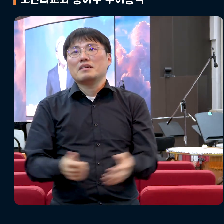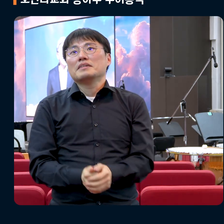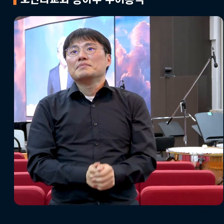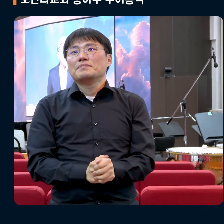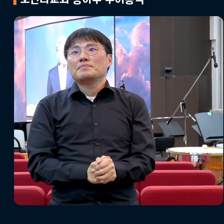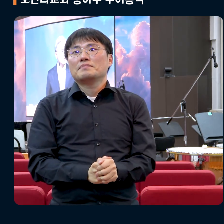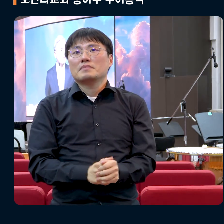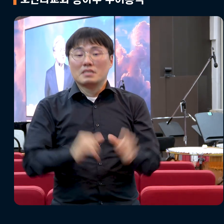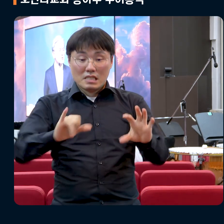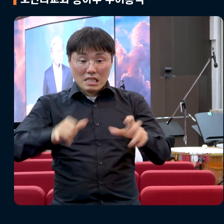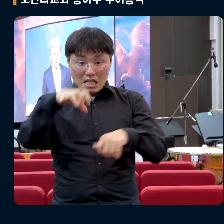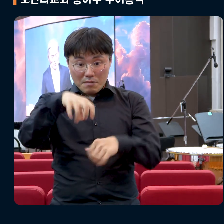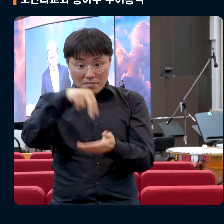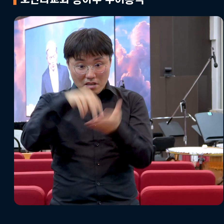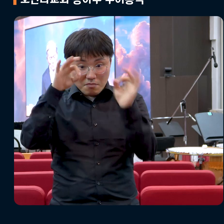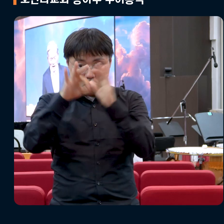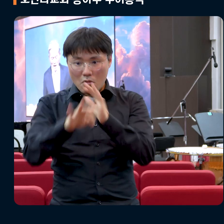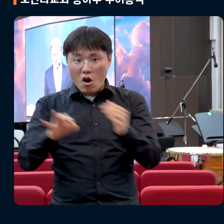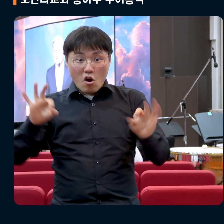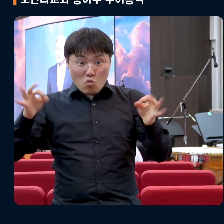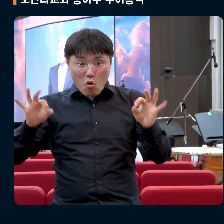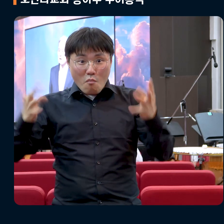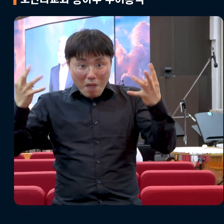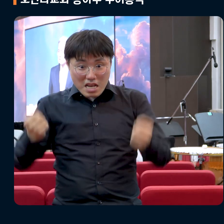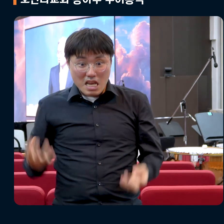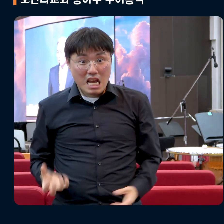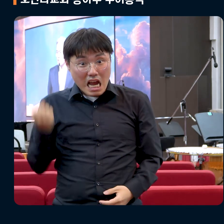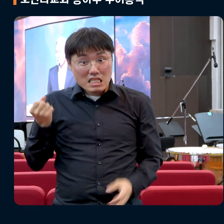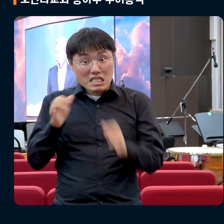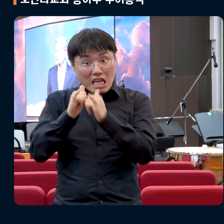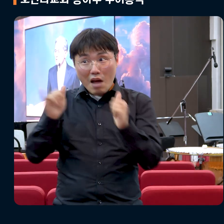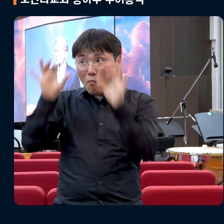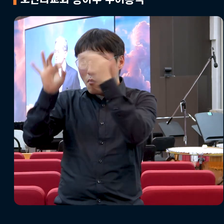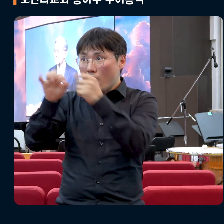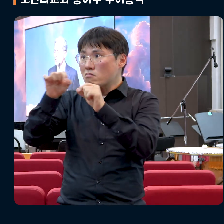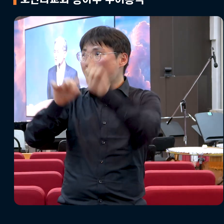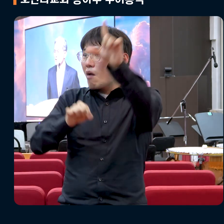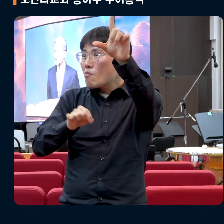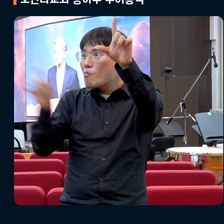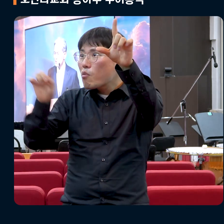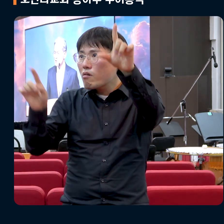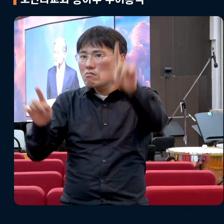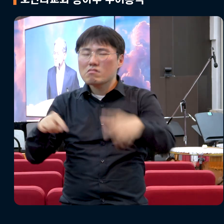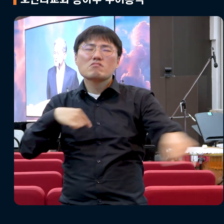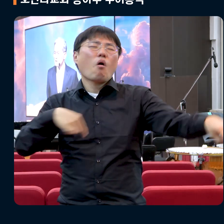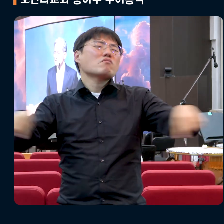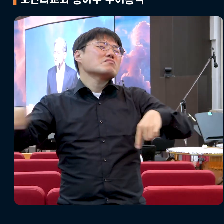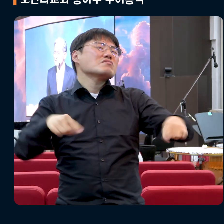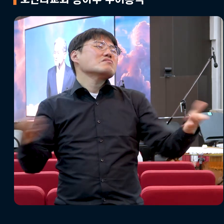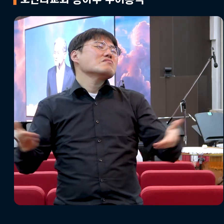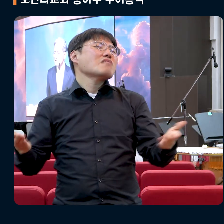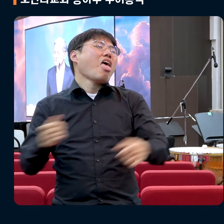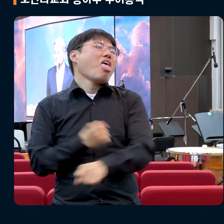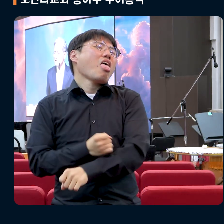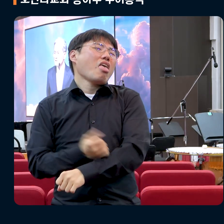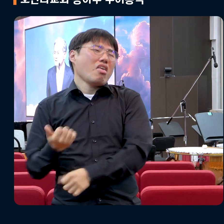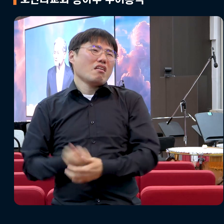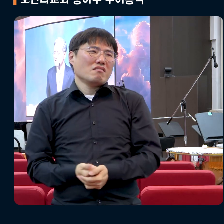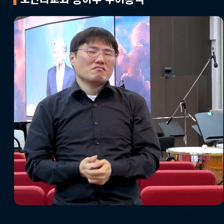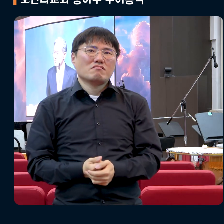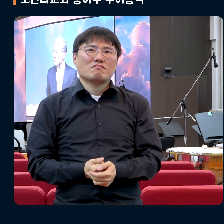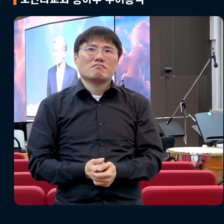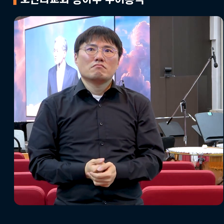그래서 세상에서 보면요, 돈을 많이 가진 사람들은요, 거의 예외 없이 뭐예요? 정치를 합니다.